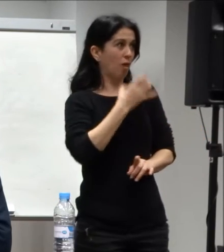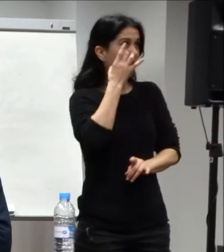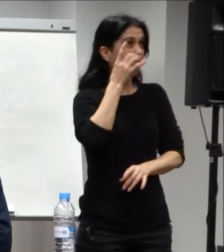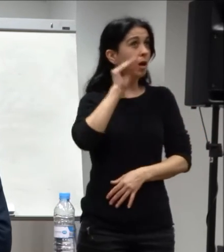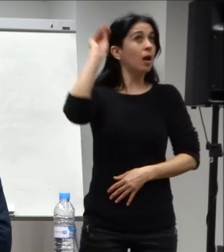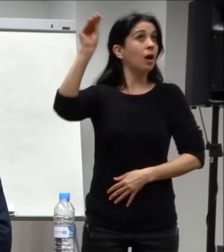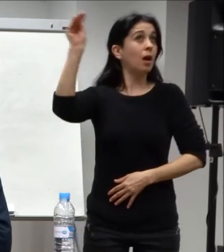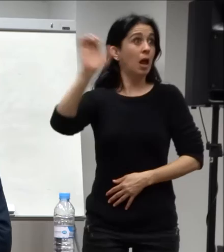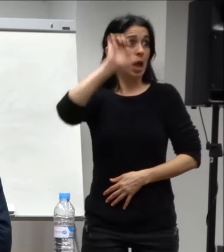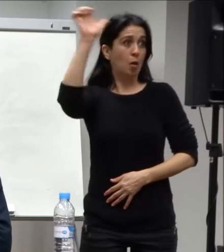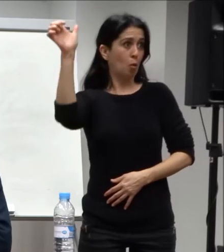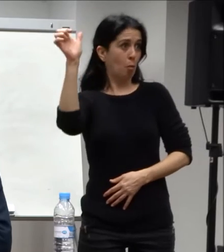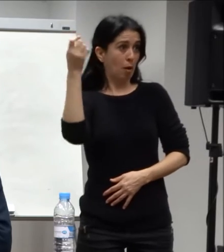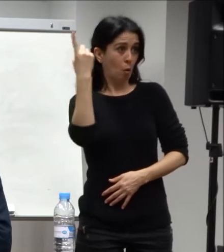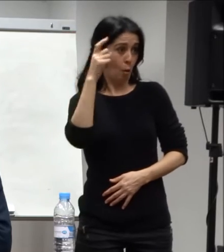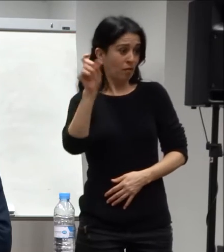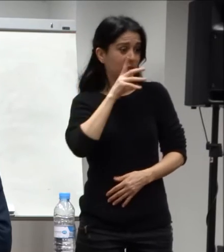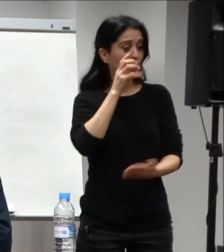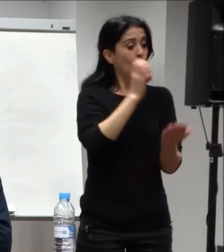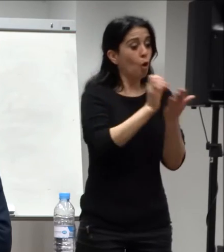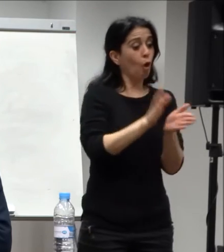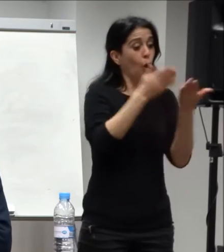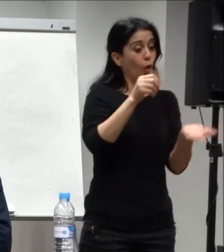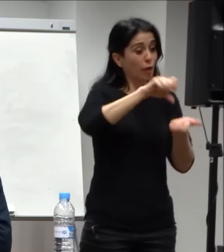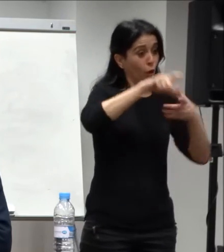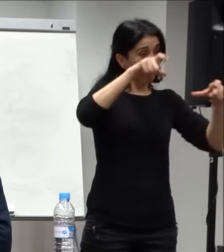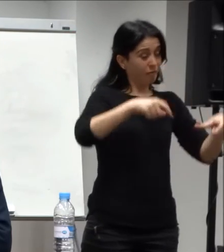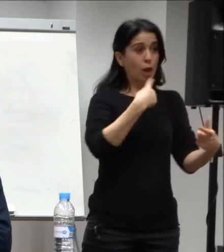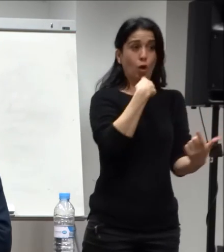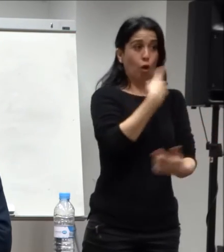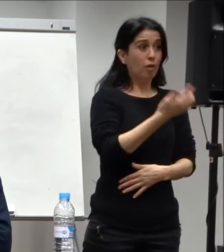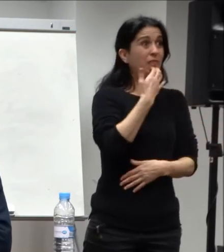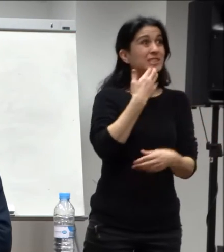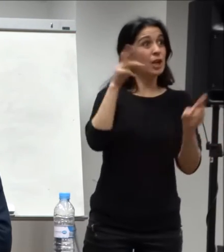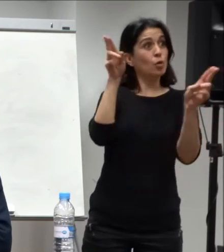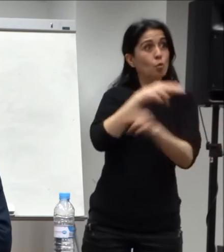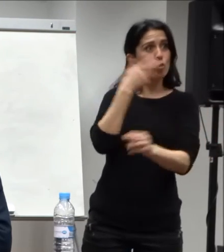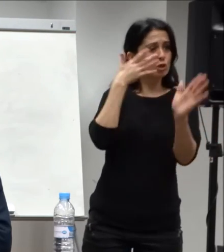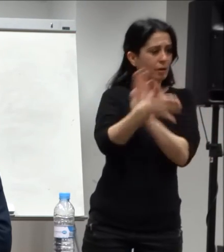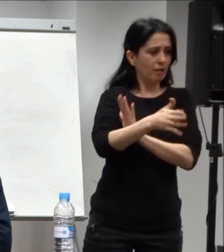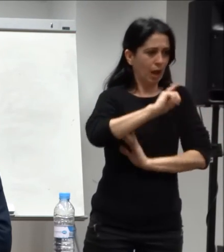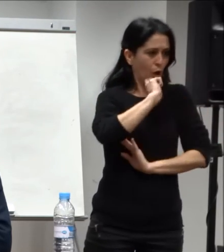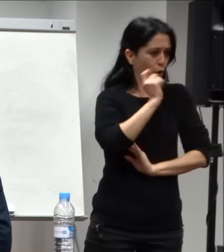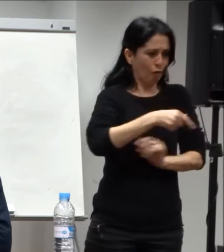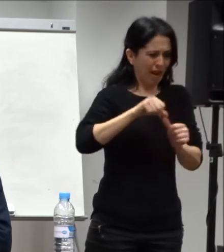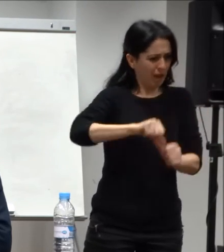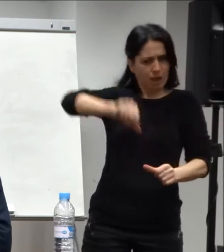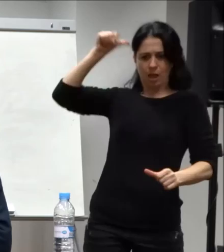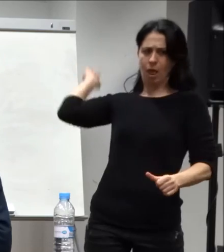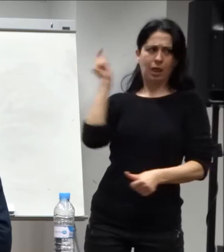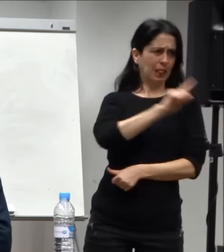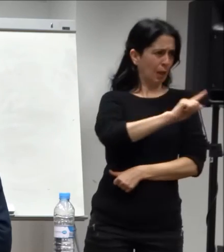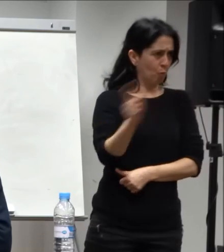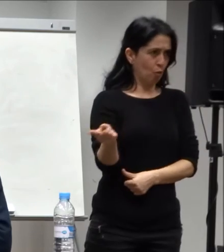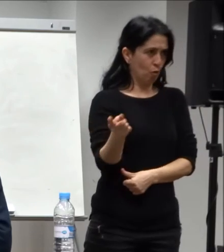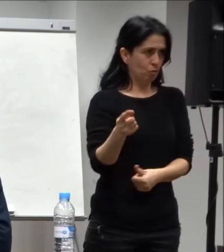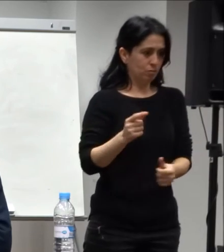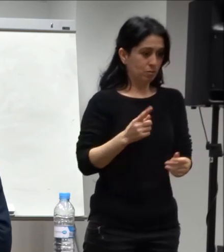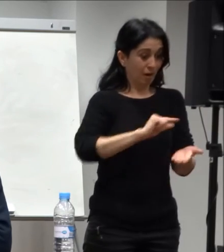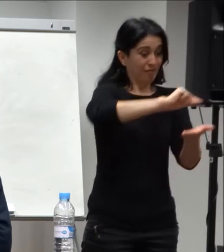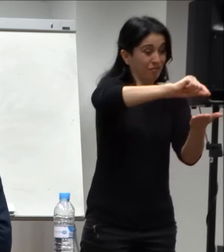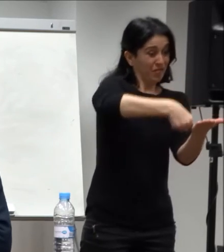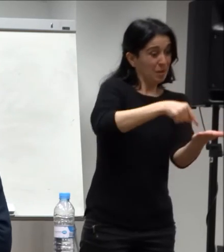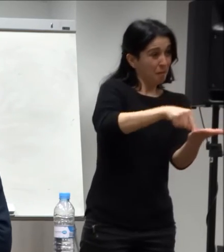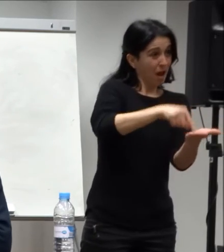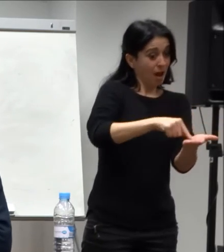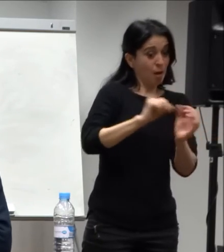Europa, porque el propio Código Civil ya establece que cuando algo es nulo, tiene por lo opuesto, por tanto, los efectos son de la firma del contrato